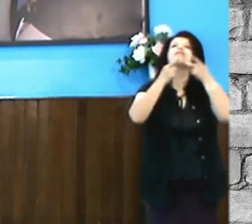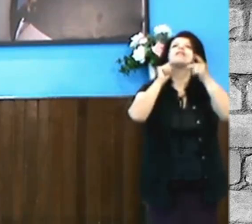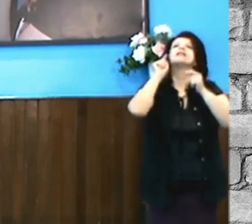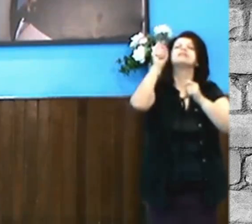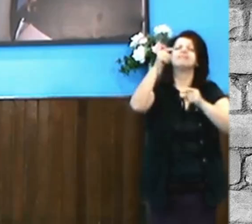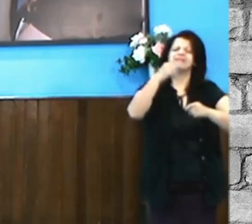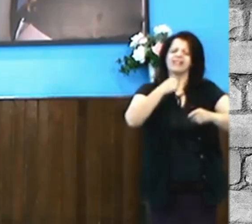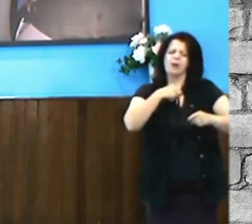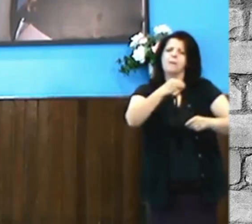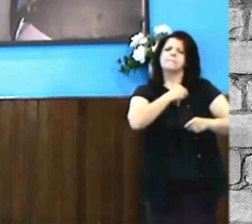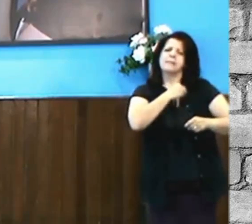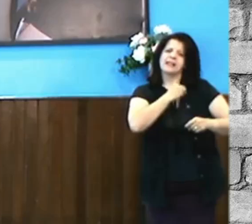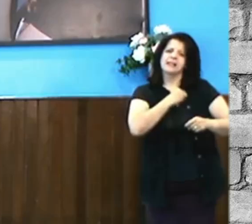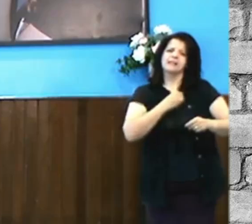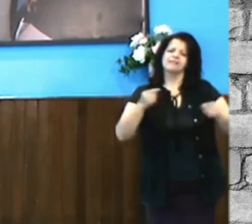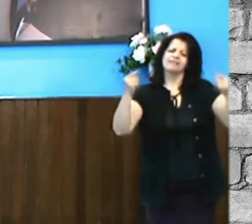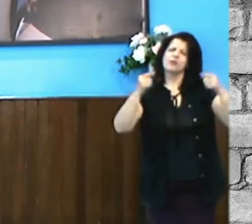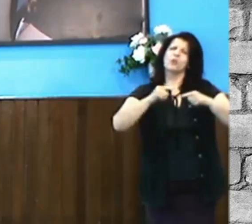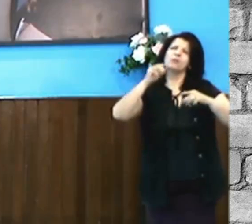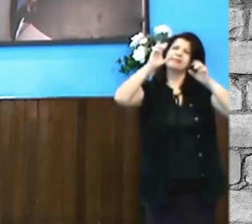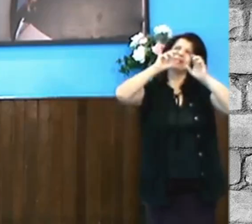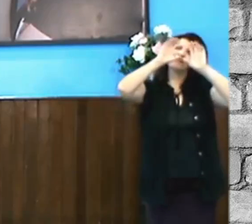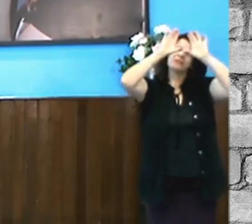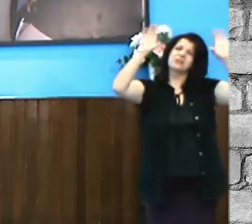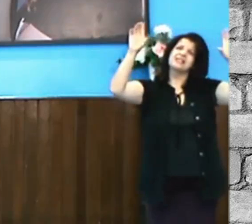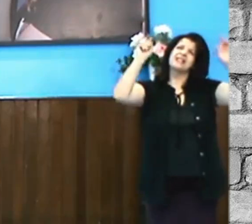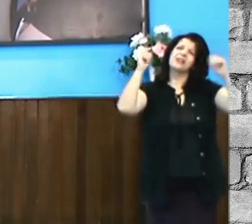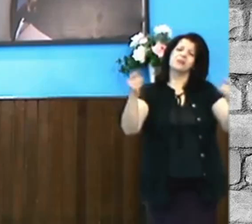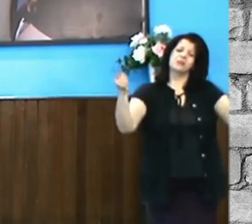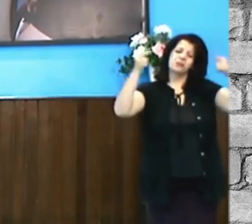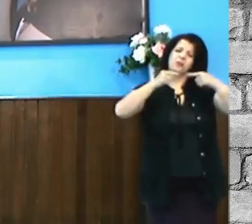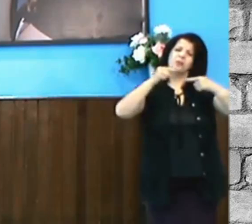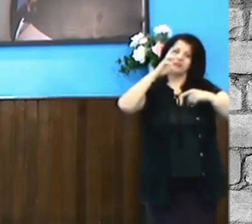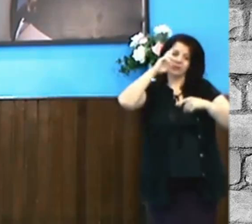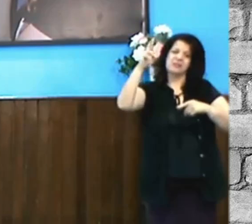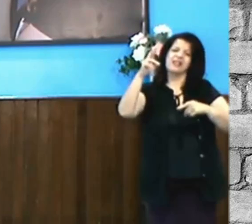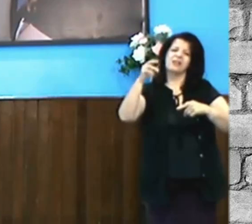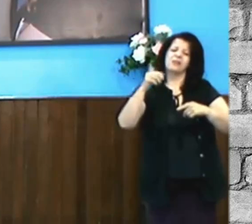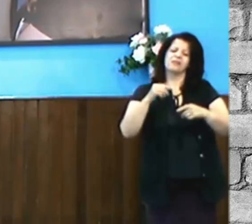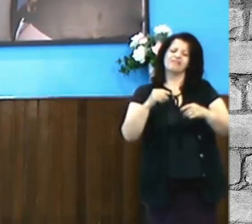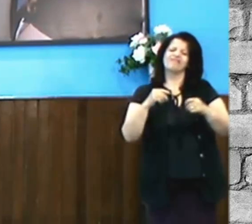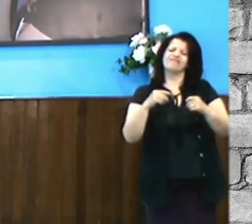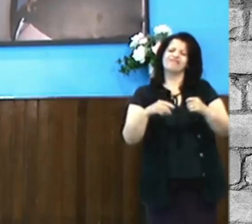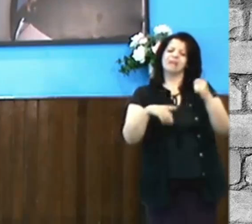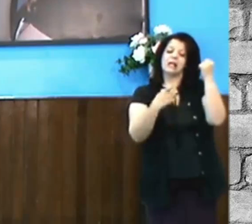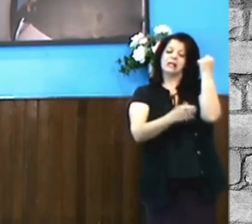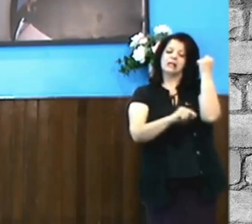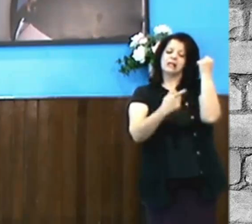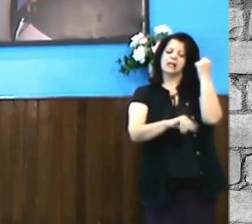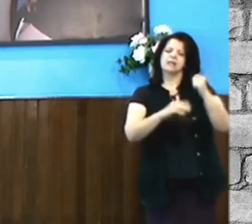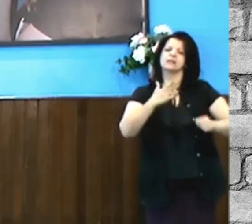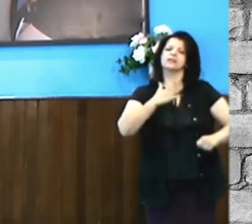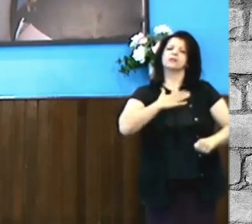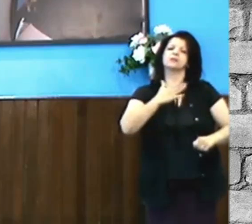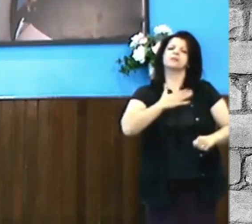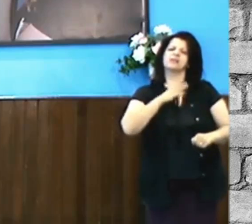Pequei contra ti. Por favor, me deixe pelo menos ser tratado como um dos seus servos. É a essa pessoa que